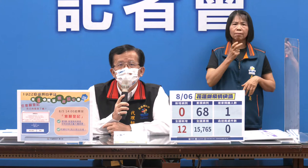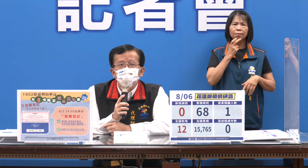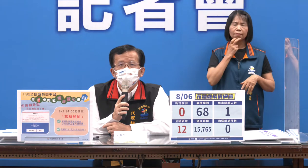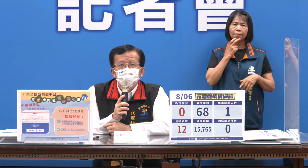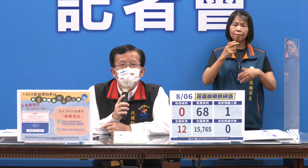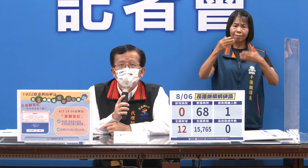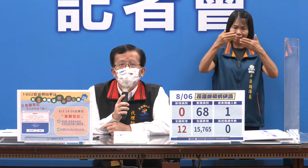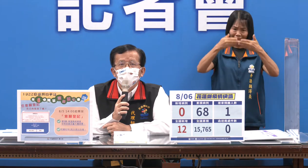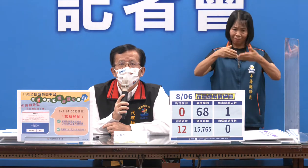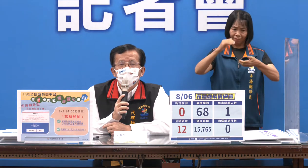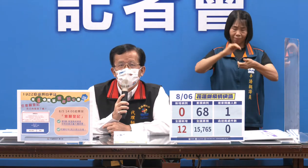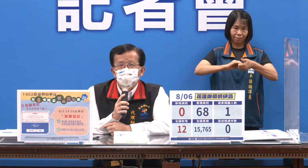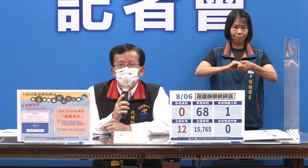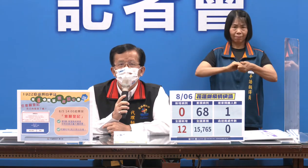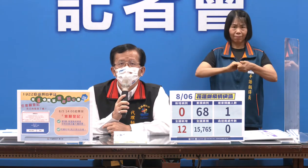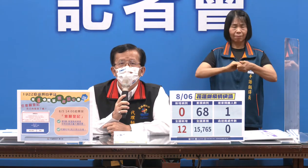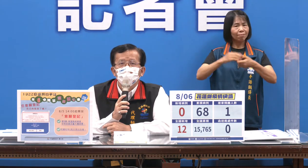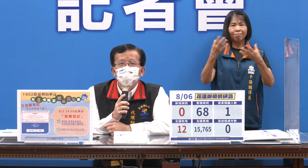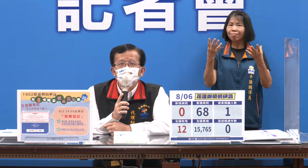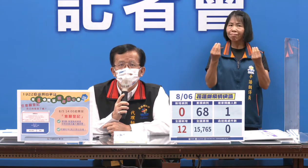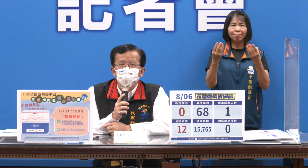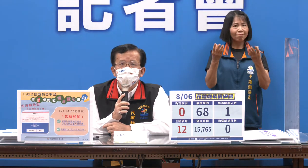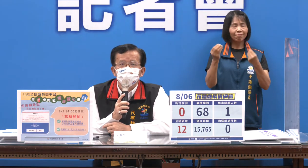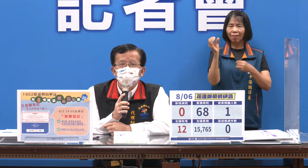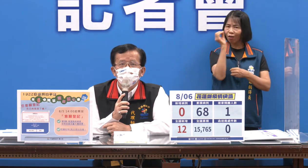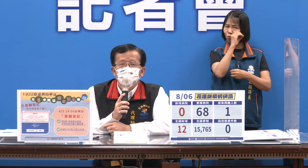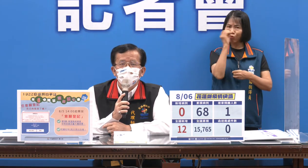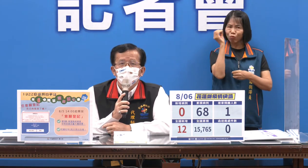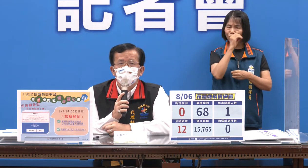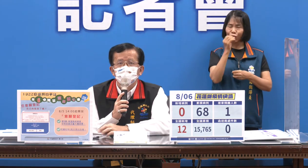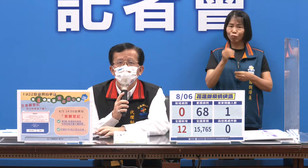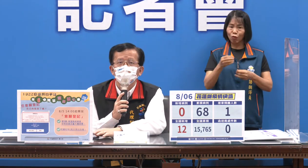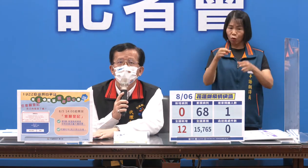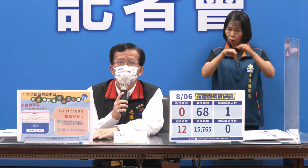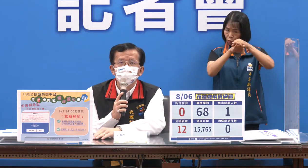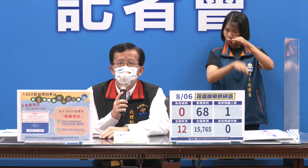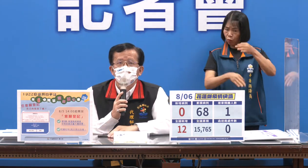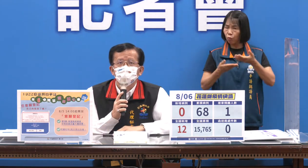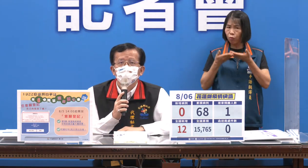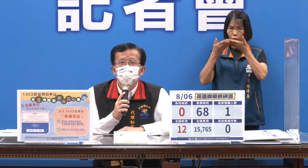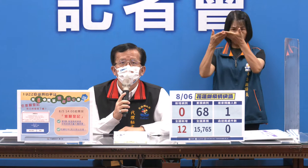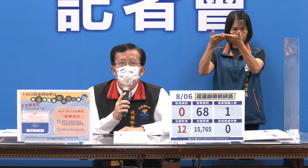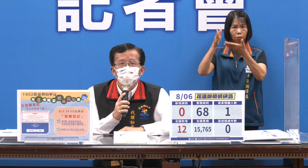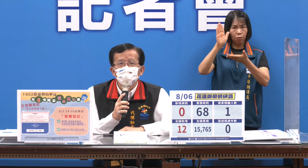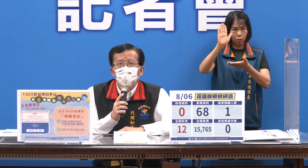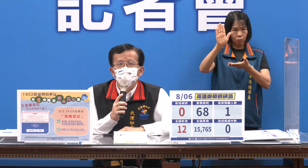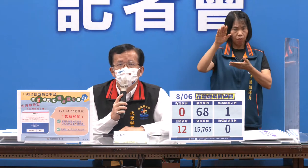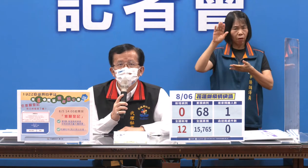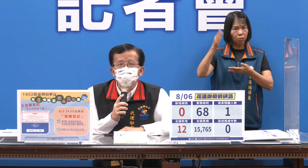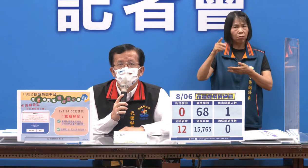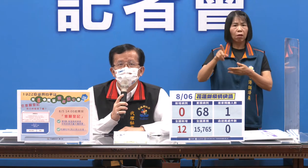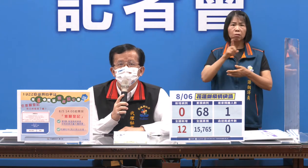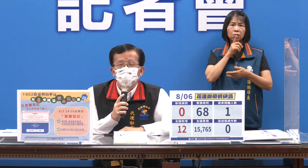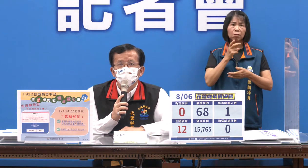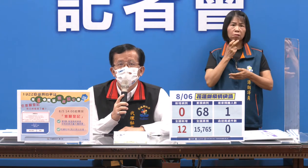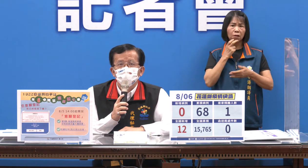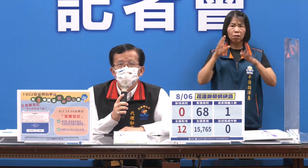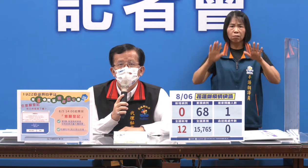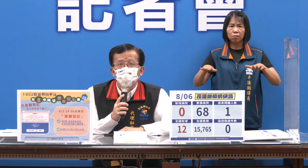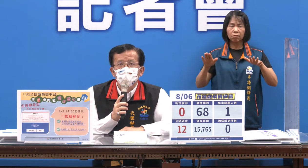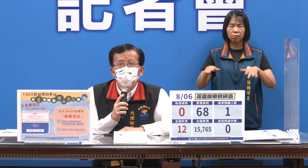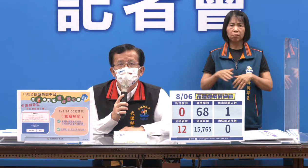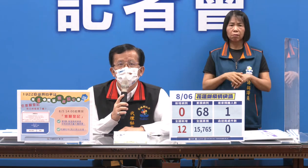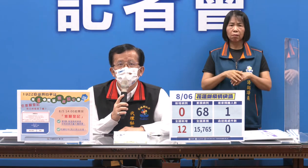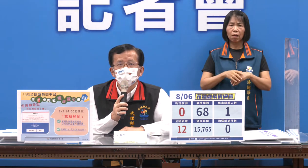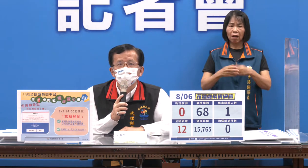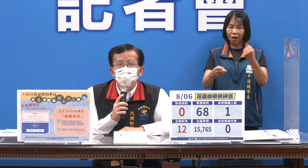定名册下来，也就是我们造册上去，可是中央目前没有把邻长